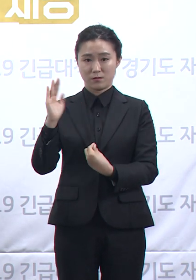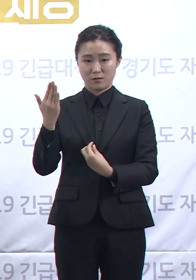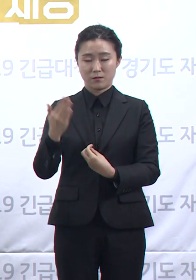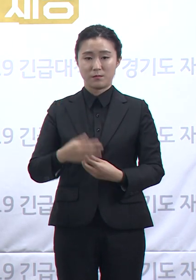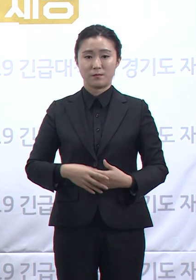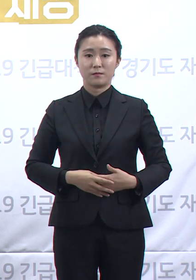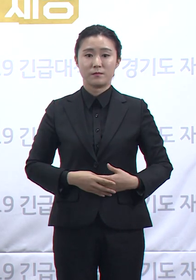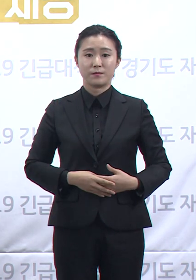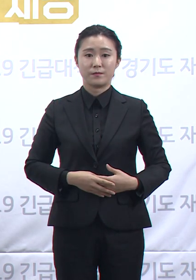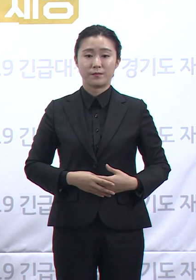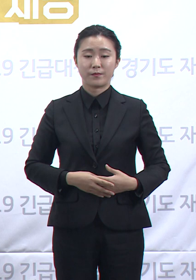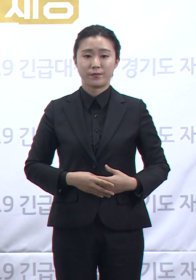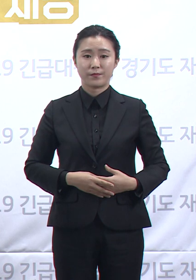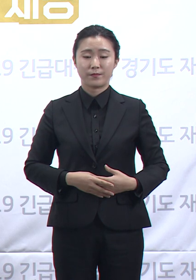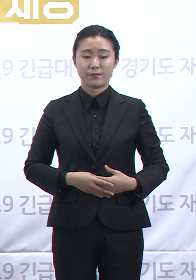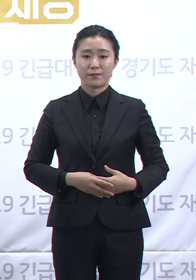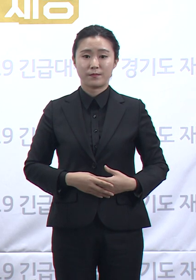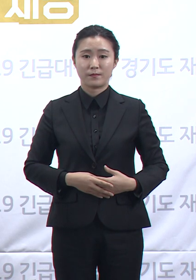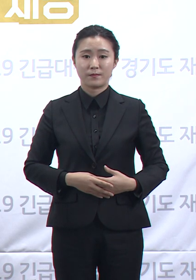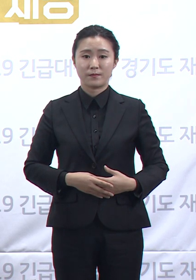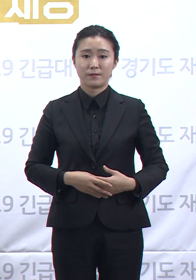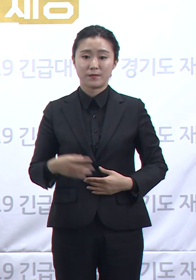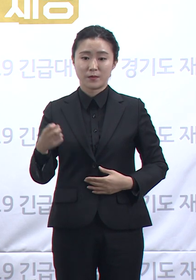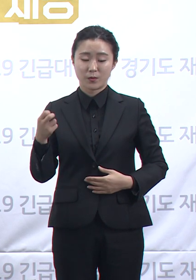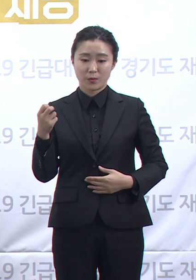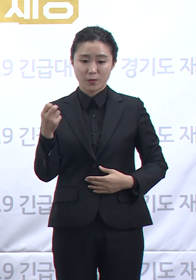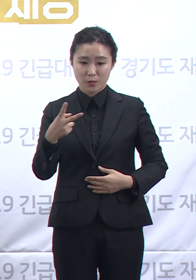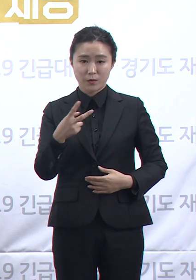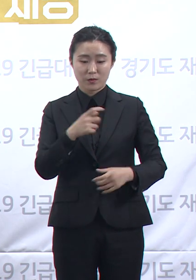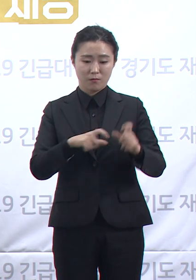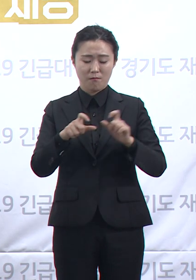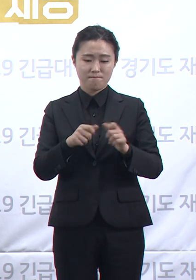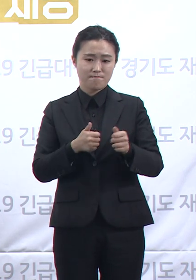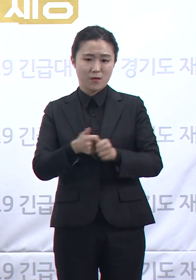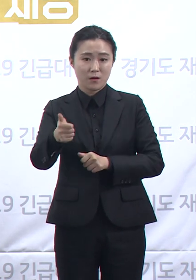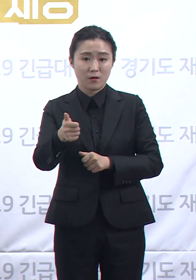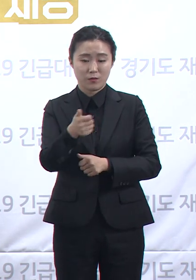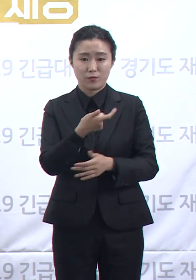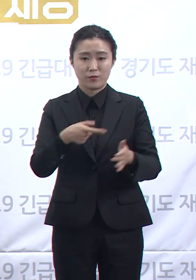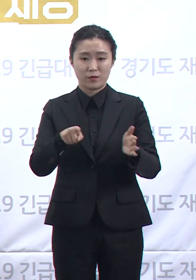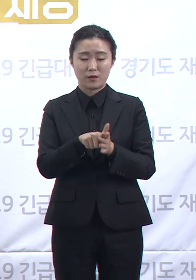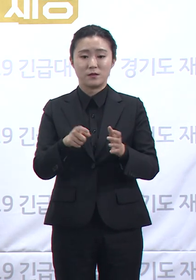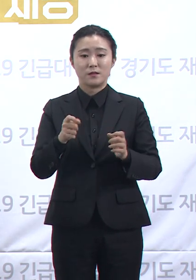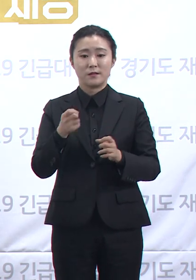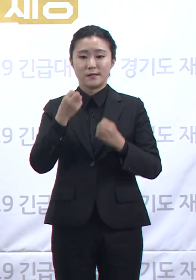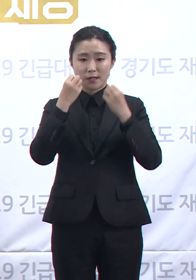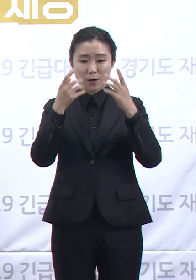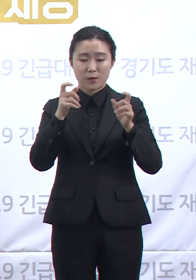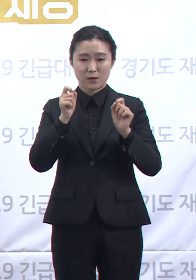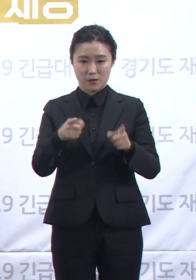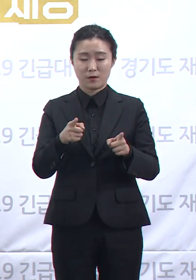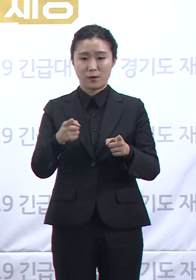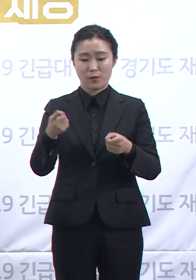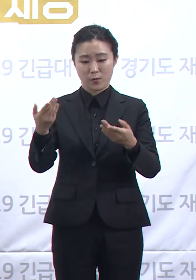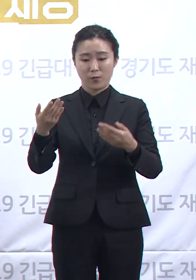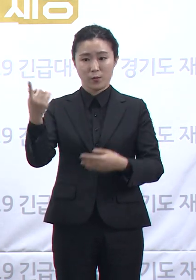것입니다. 그런 가운데 도약을 위한 새로운 기회가 반드시 찾아올 것입니다. 감사합니다.